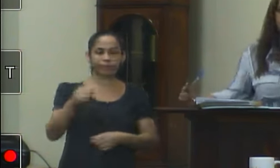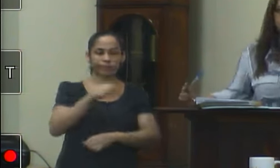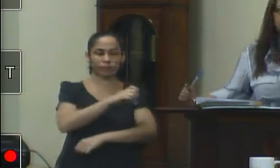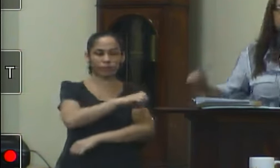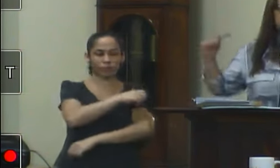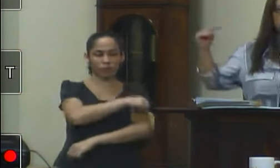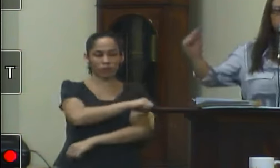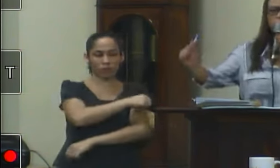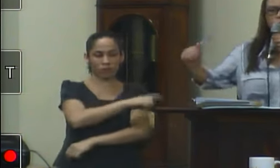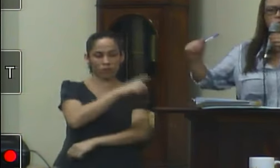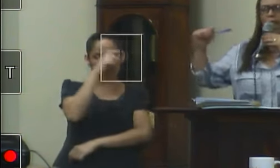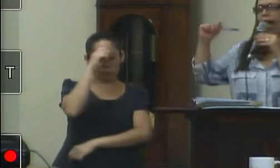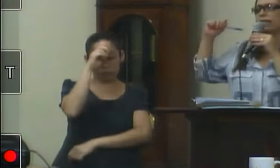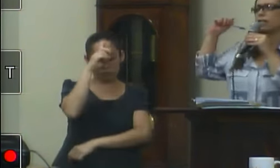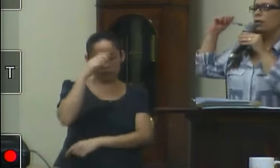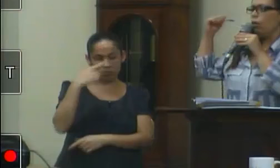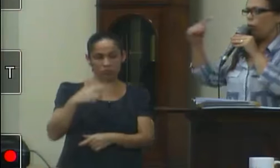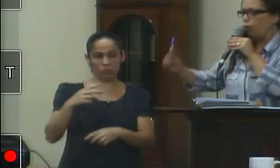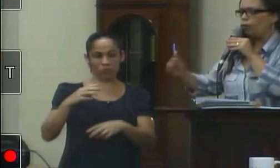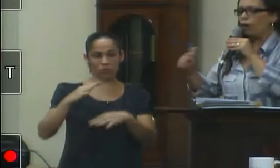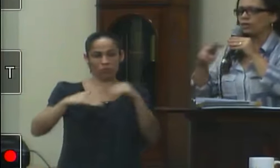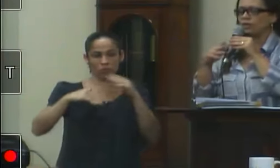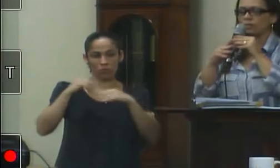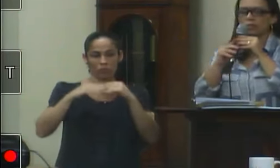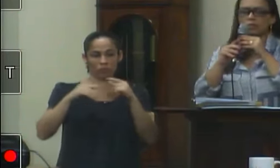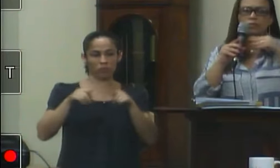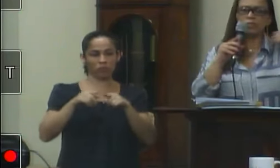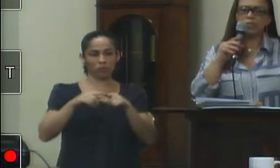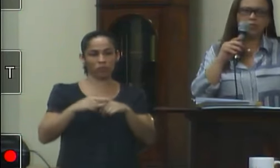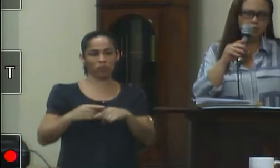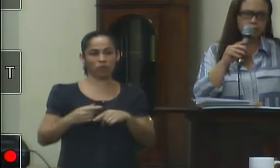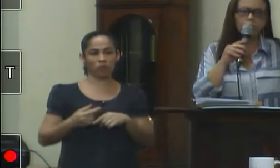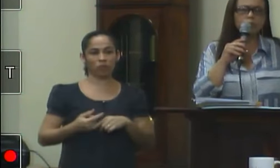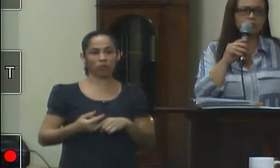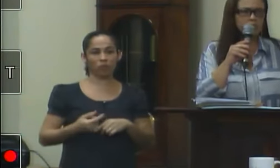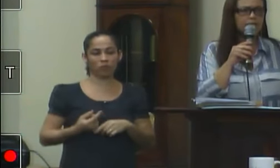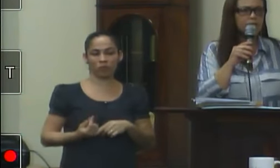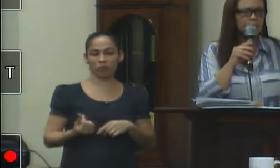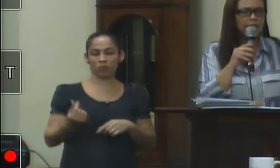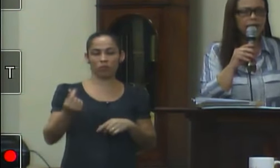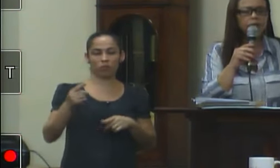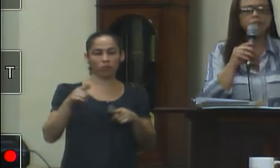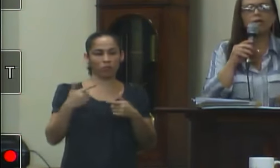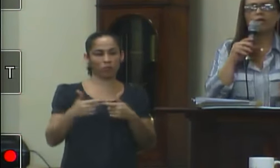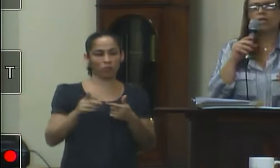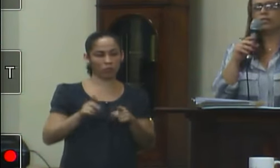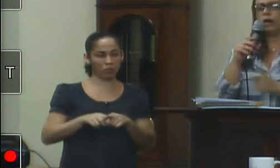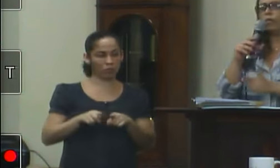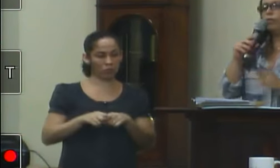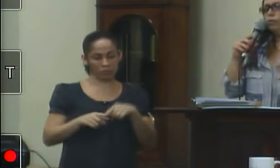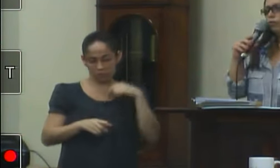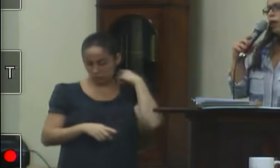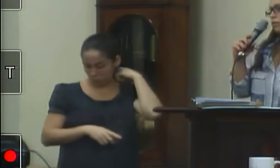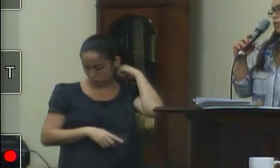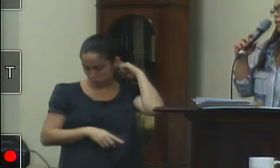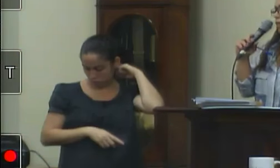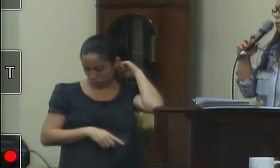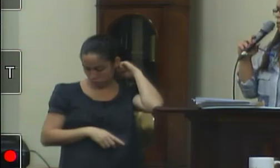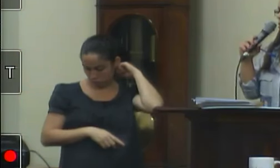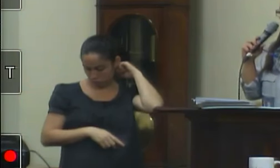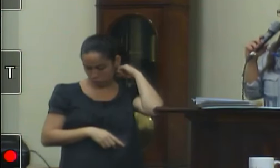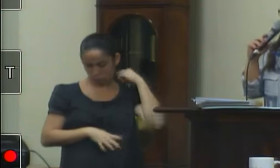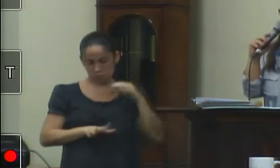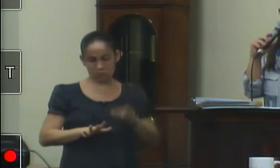de fazer por falta de profissionais ou por falta até mesmo de insumos e equipamentos. Então,